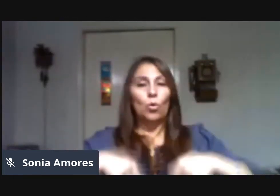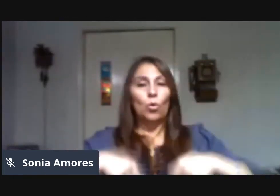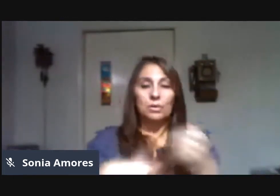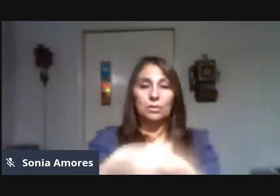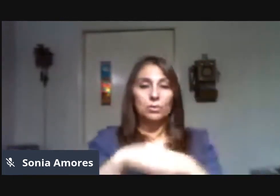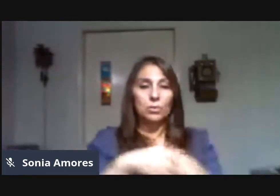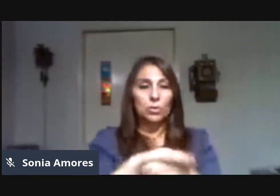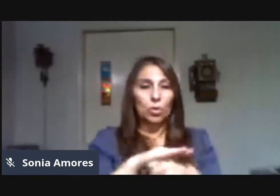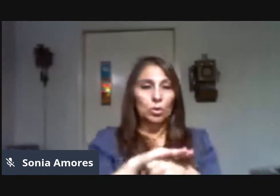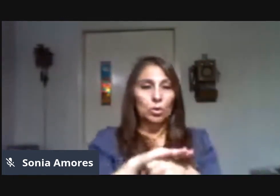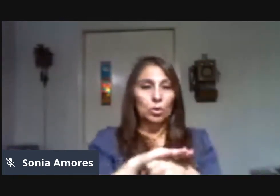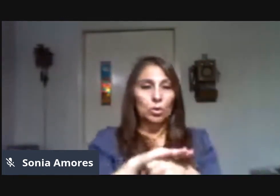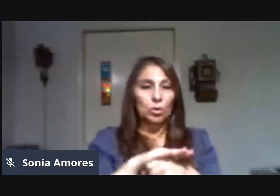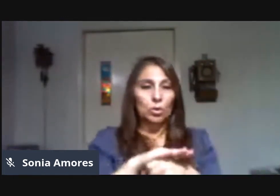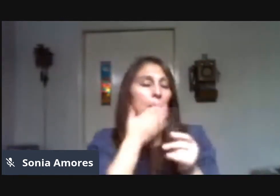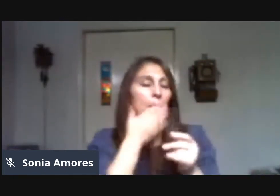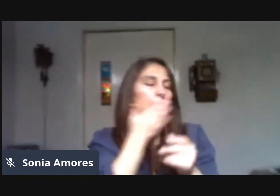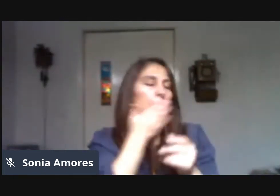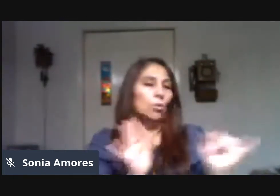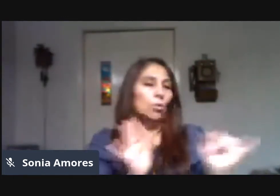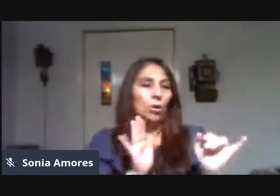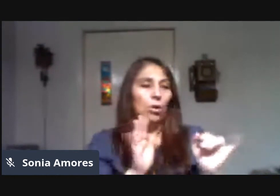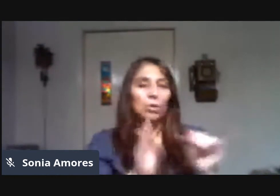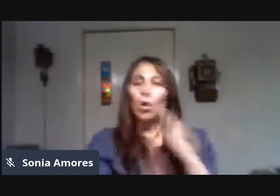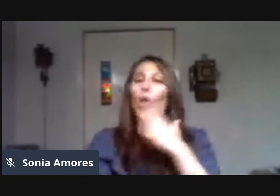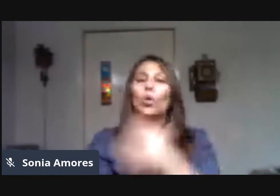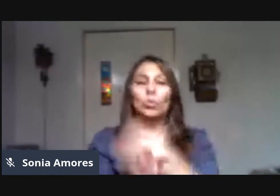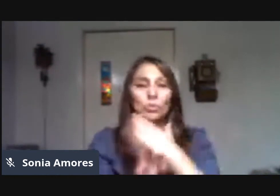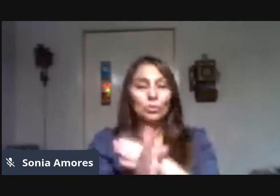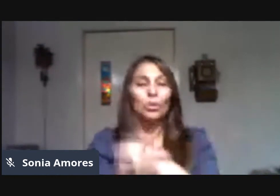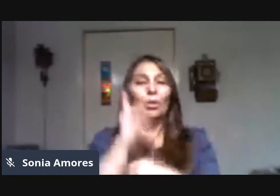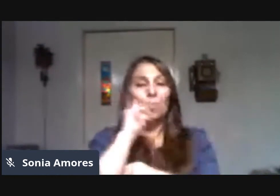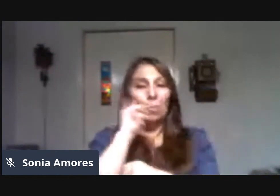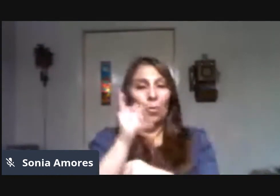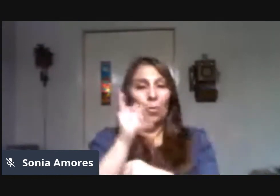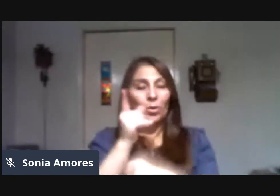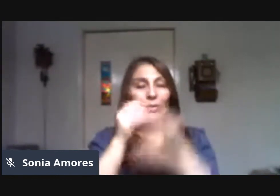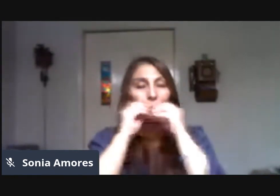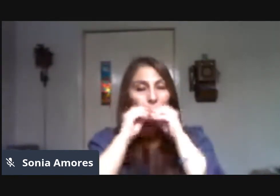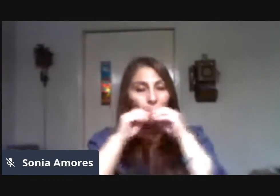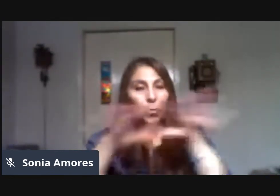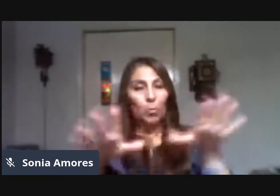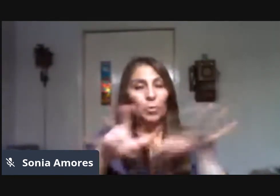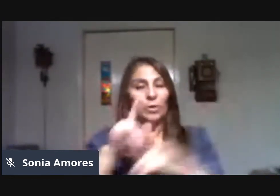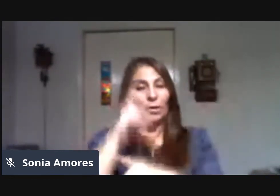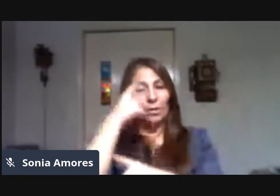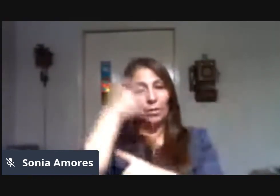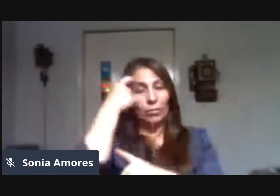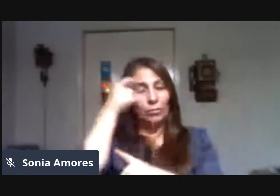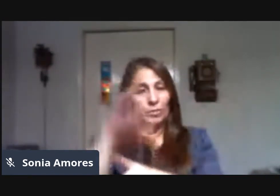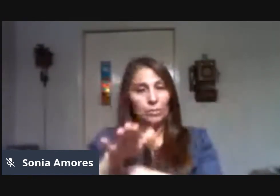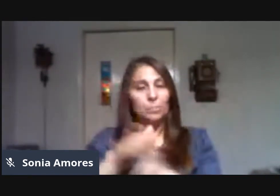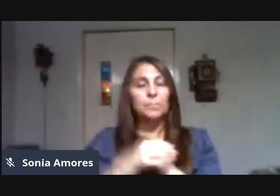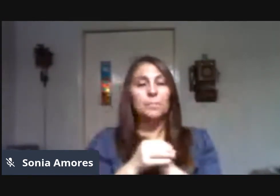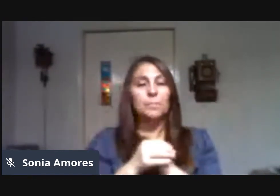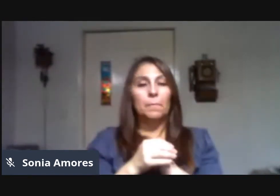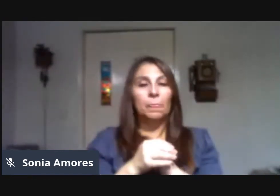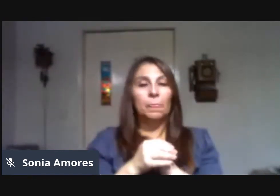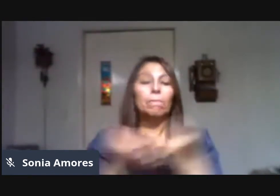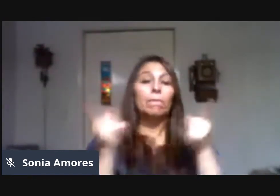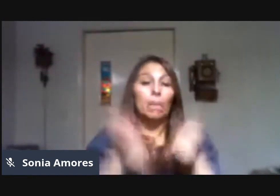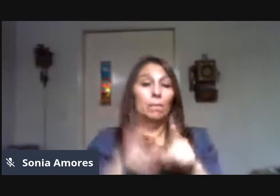norma. Si hablamos desde el Estado, una política pública, ¿bien? Teniendo en cuenta también los límites que